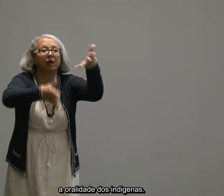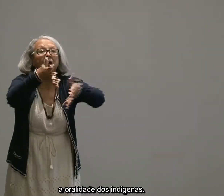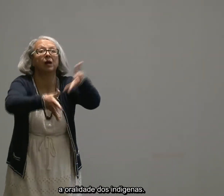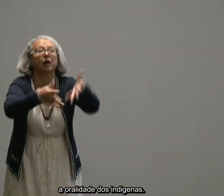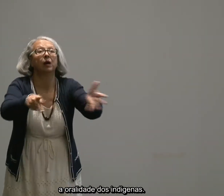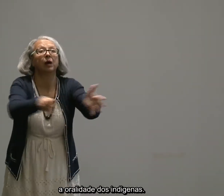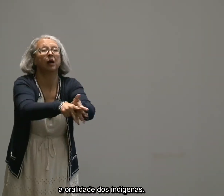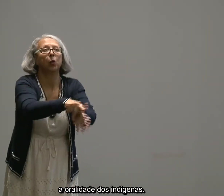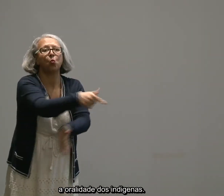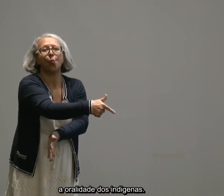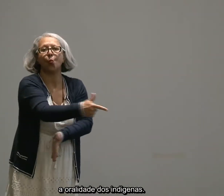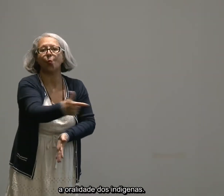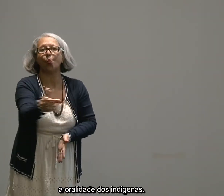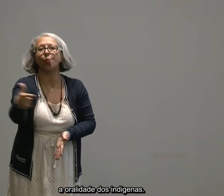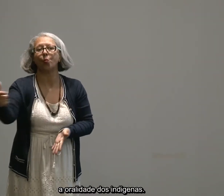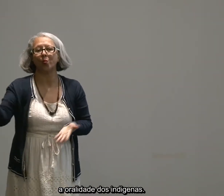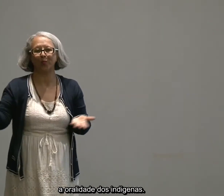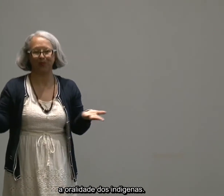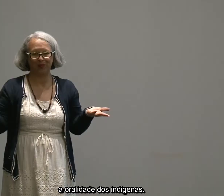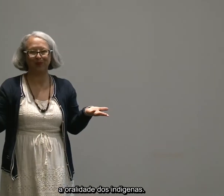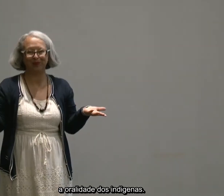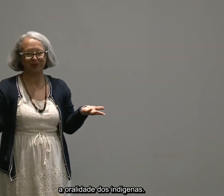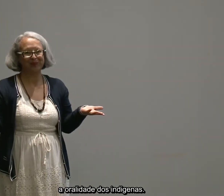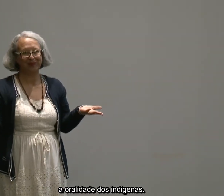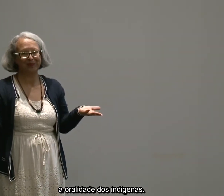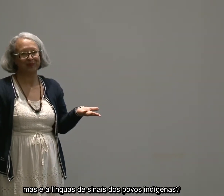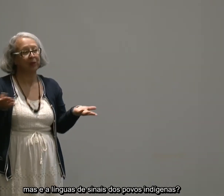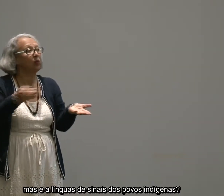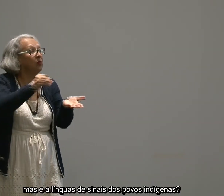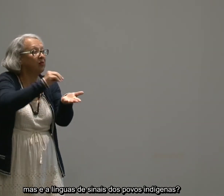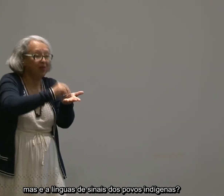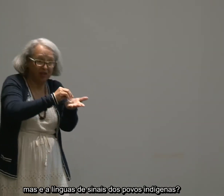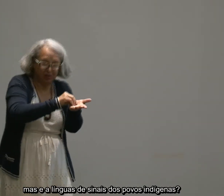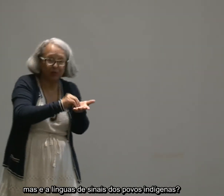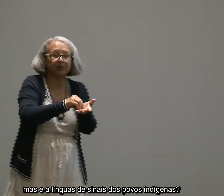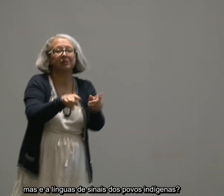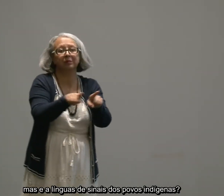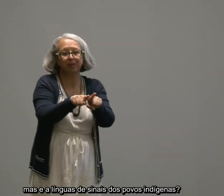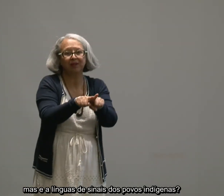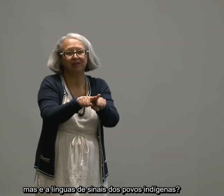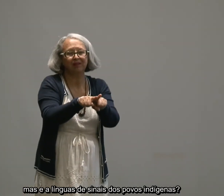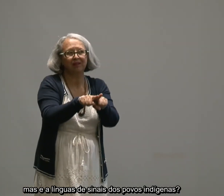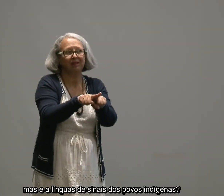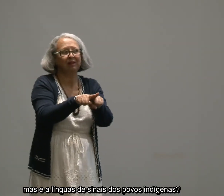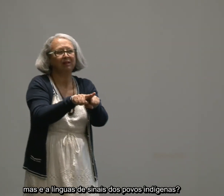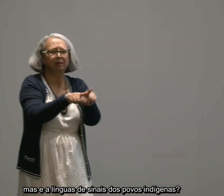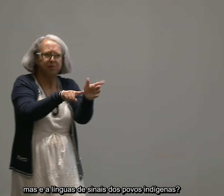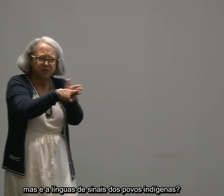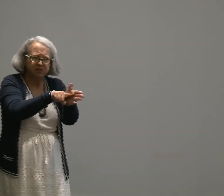a oralidade dos indígenas. Mas e a língua de sinais dos povos indígenas?